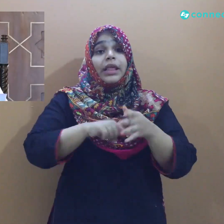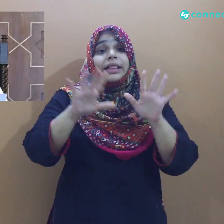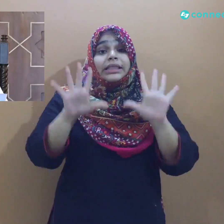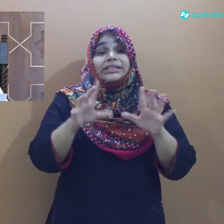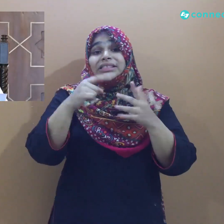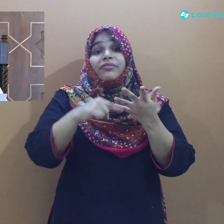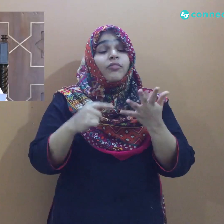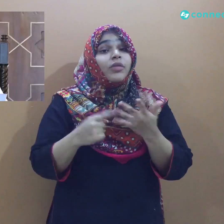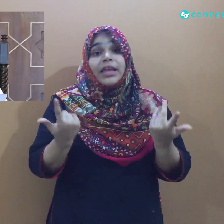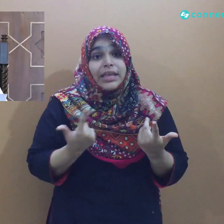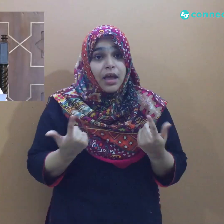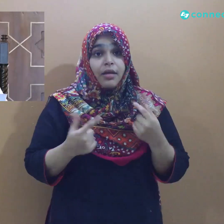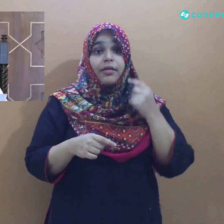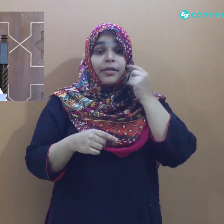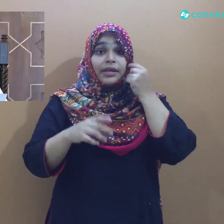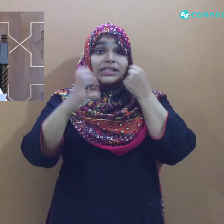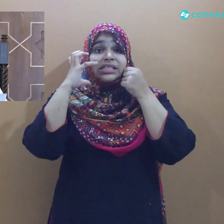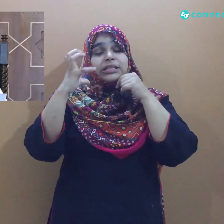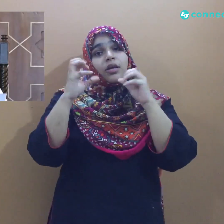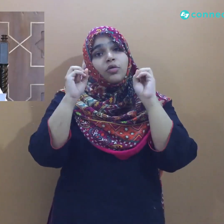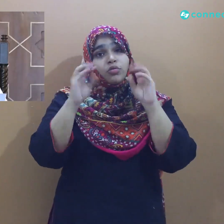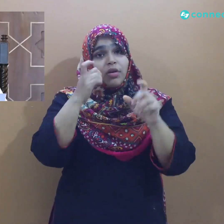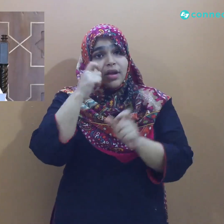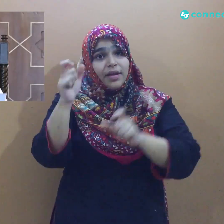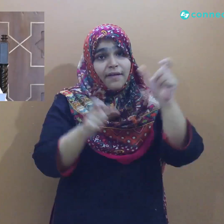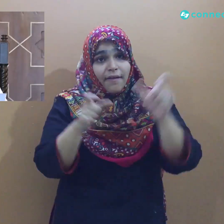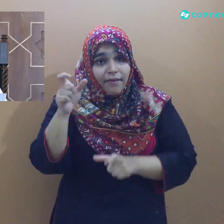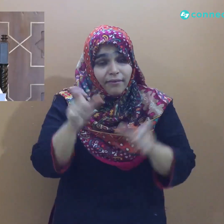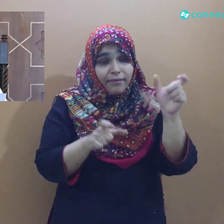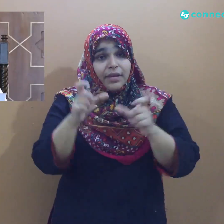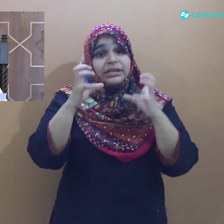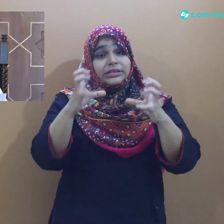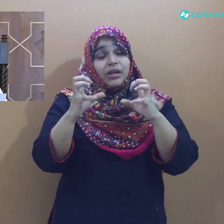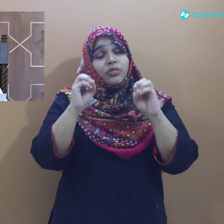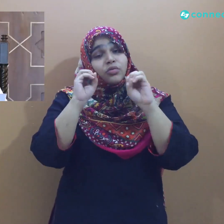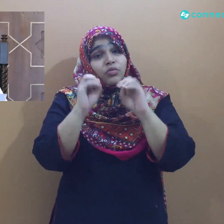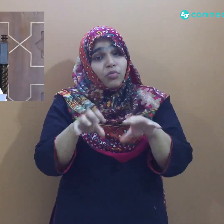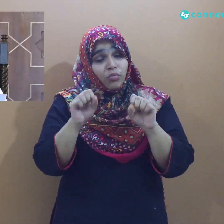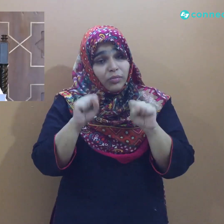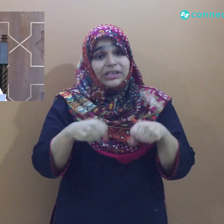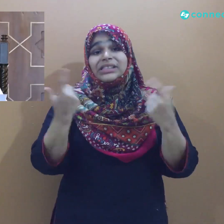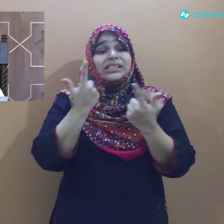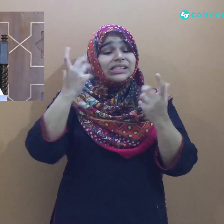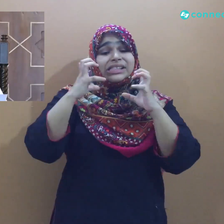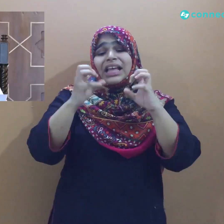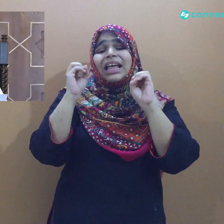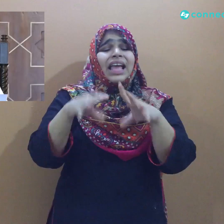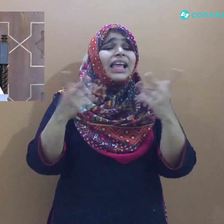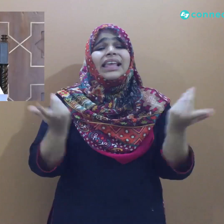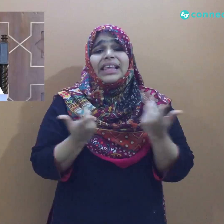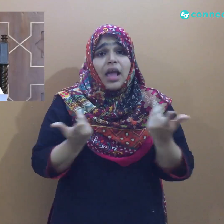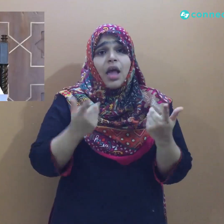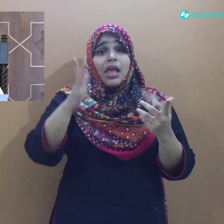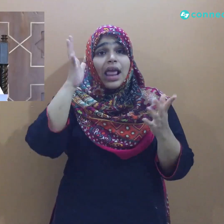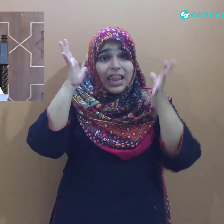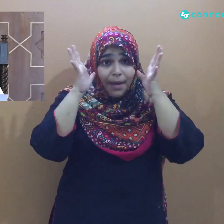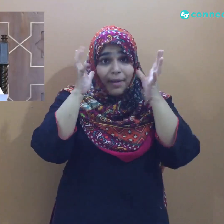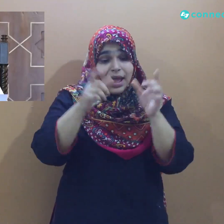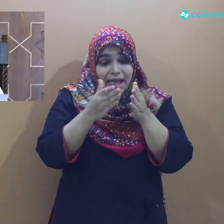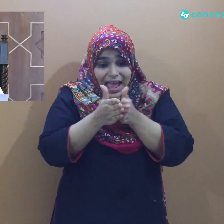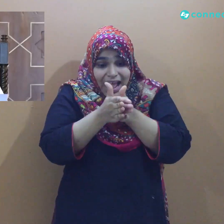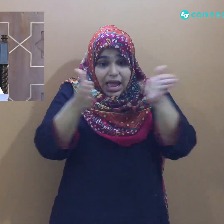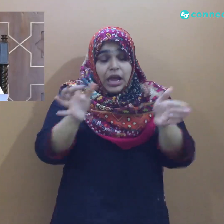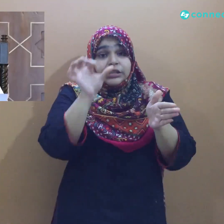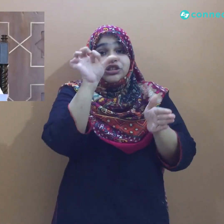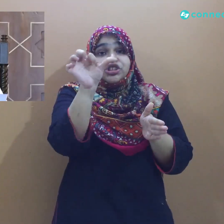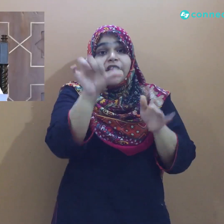ہے، مسجد میں صف بندی کا اہتمام اور امام بارگاہ میں صف بندی کا اہتمام اس انداز سے کیا جائے کہ نمازیوں کے